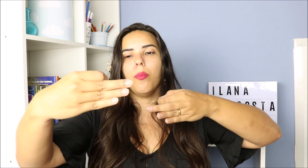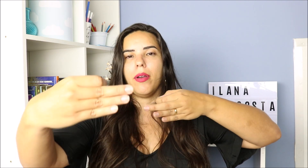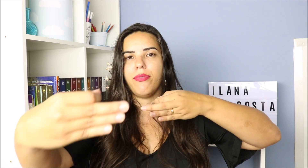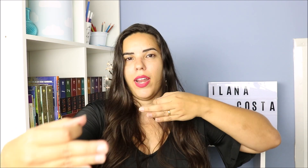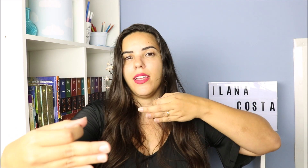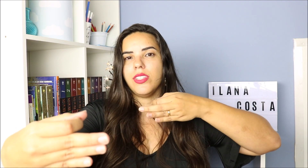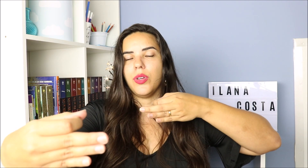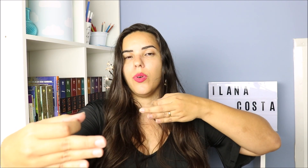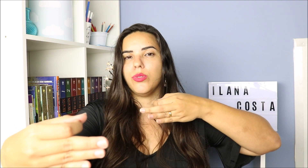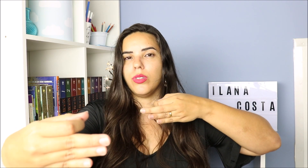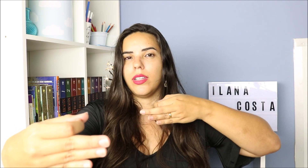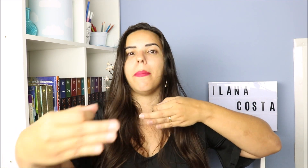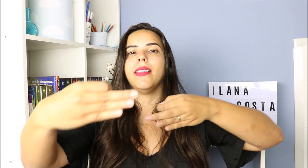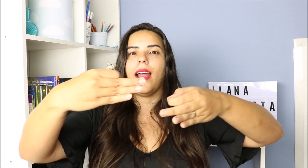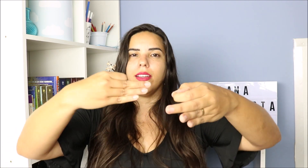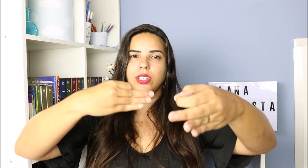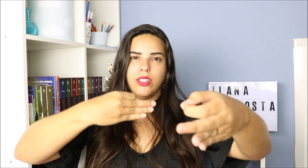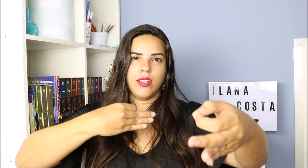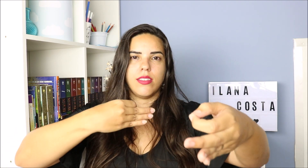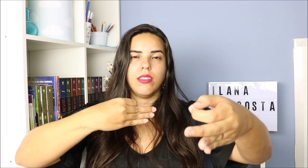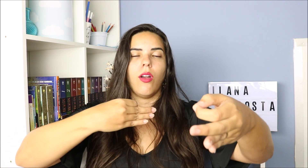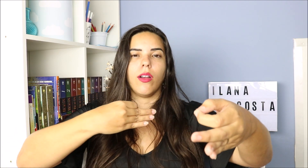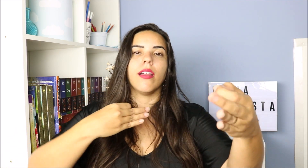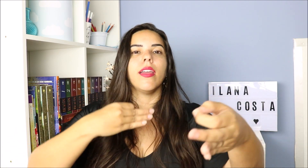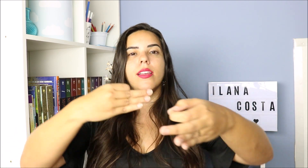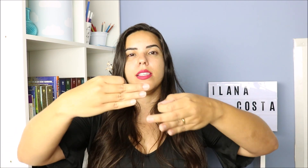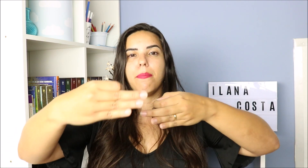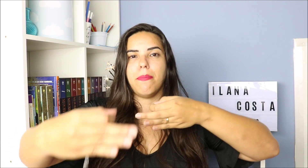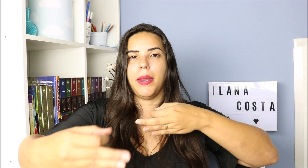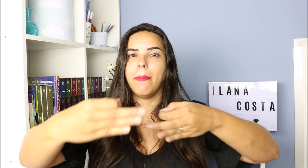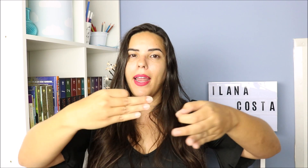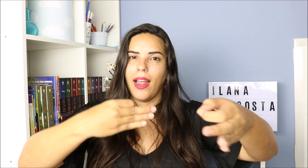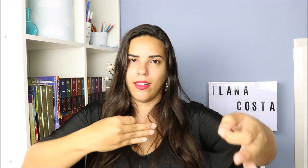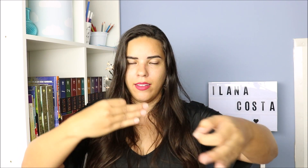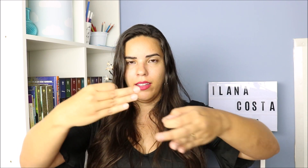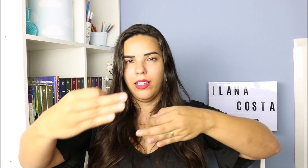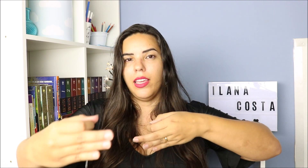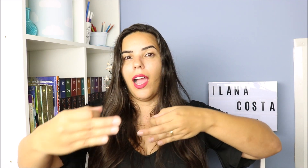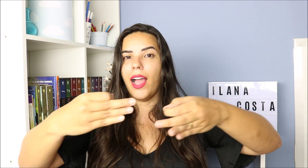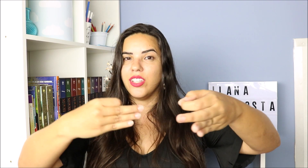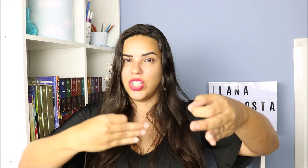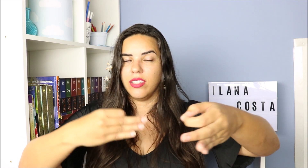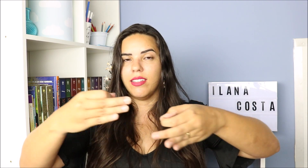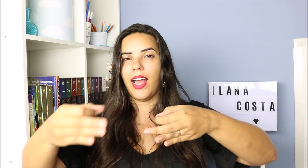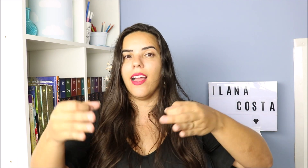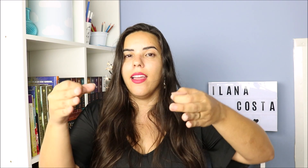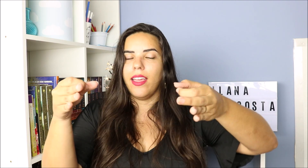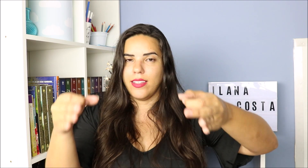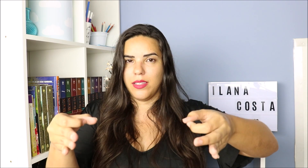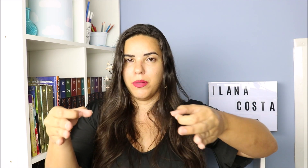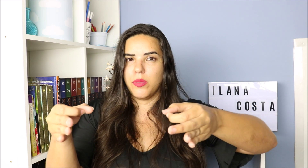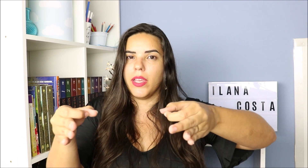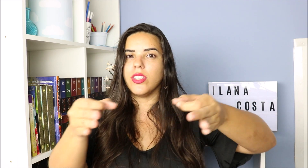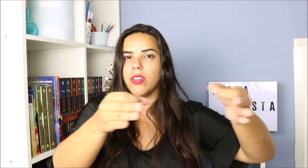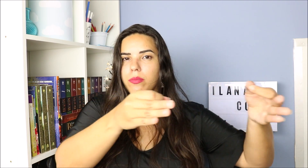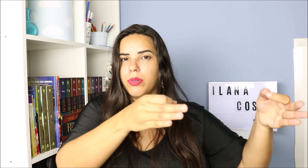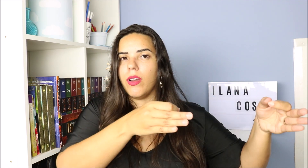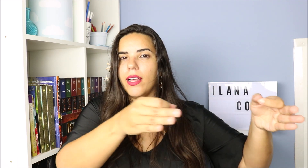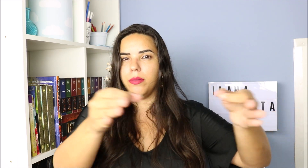para frente, enquanto o outro tá para trás. E assim troca. Esse é preparar. E adiantar é simplesmente para um lado e para